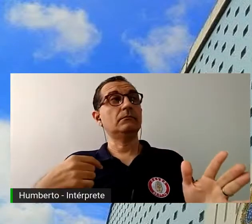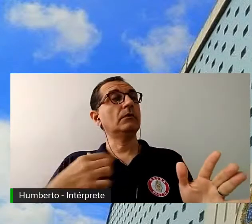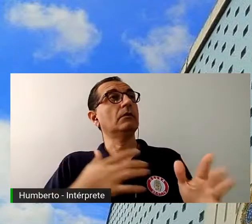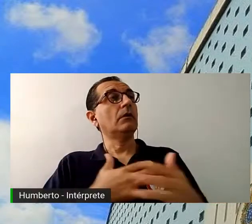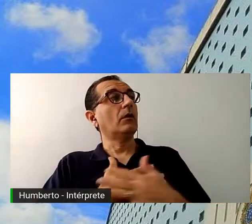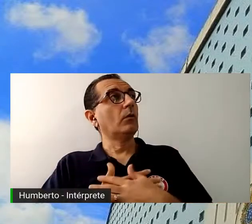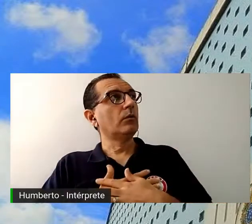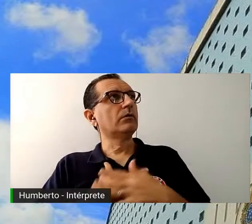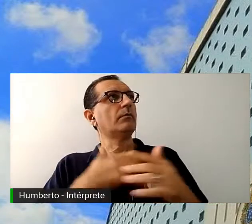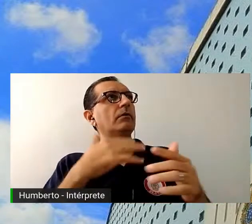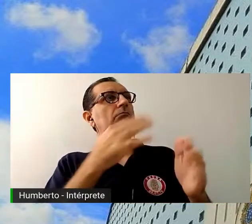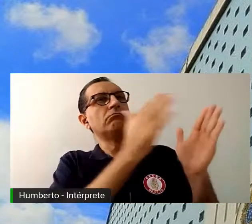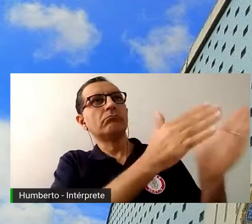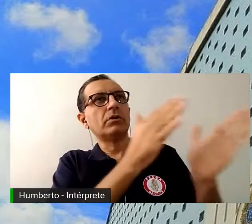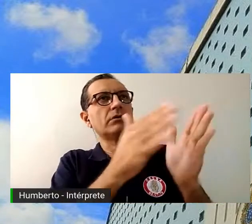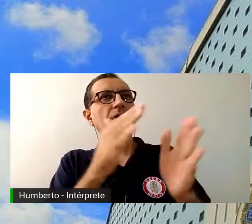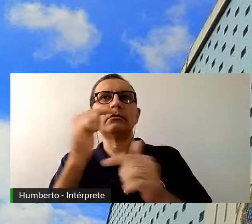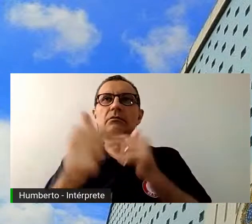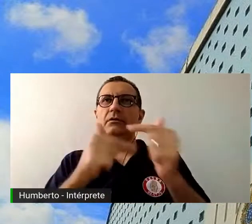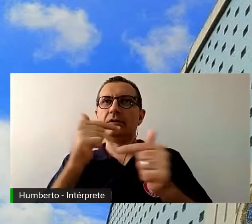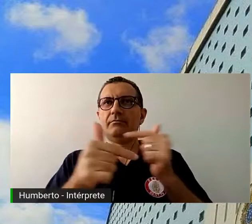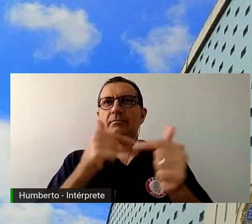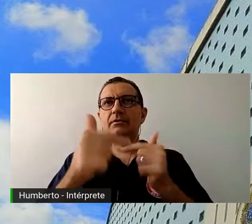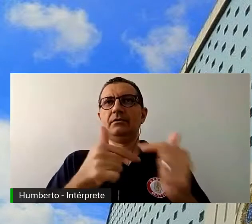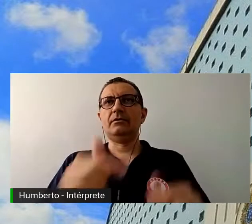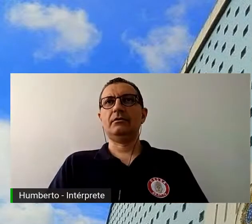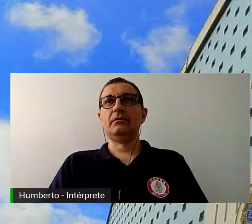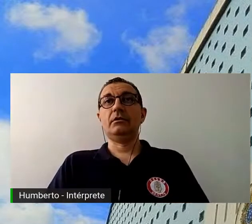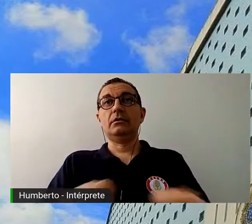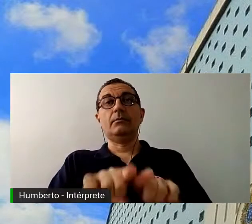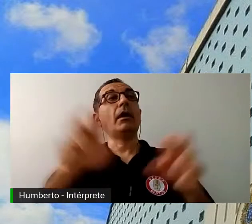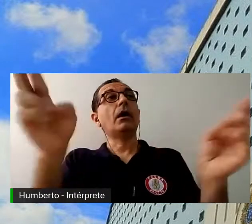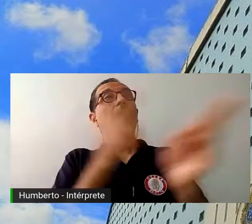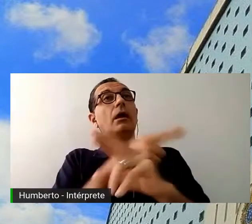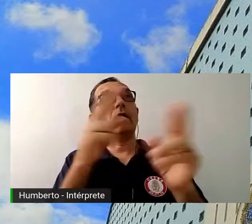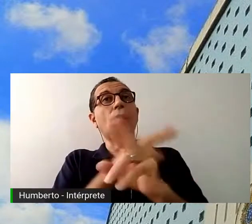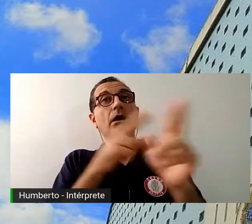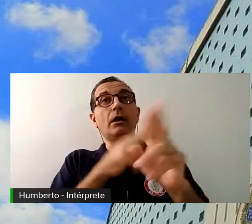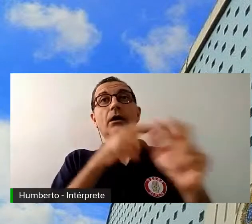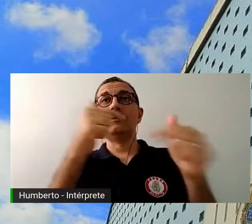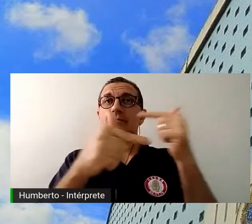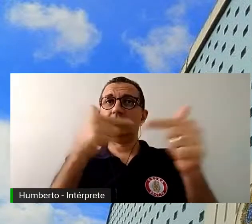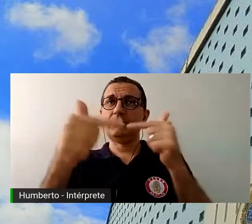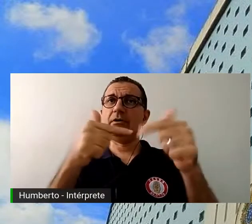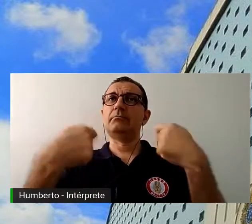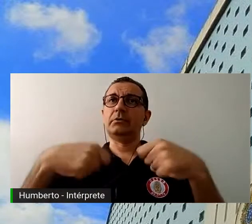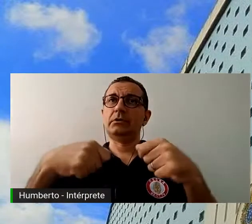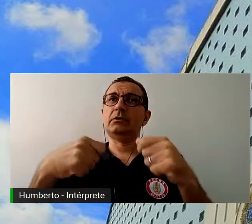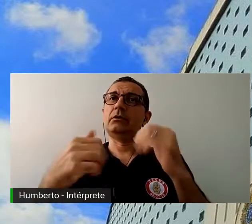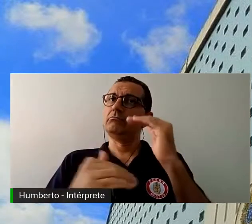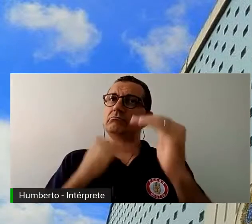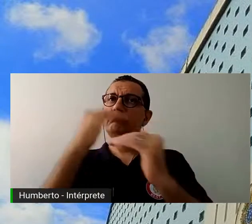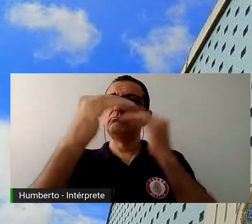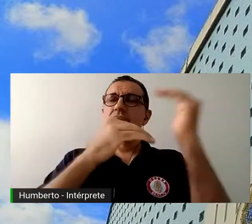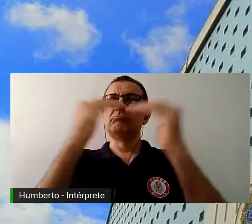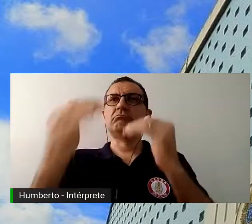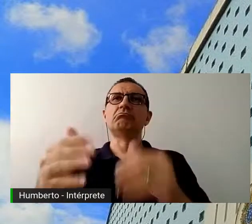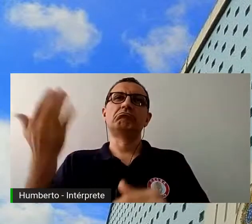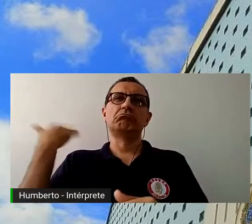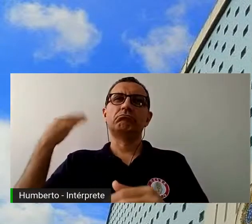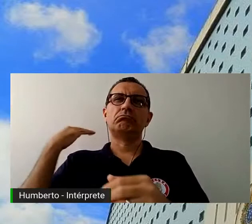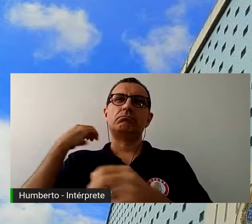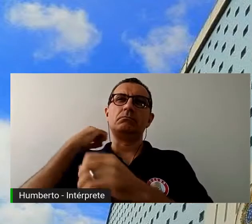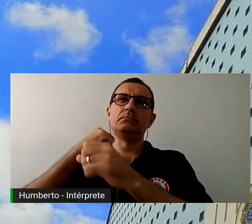trabalho, mas também das relações de trabalho desregulamentadas progressivamente, desde os anos 90, com as